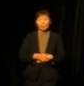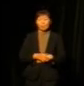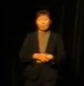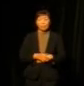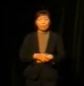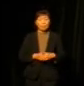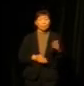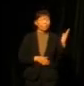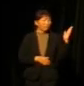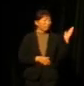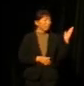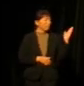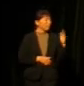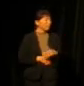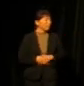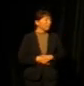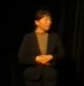はい、ちょっとお願いします。